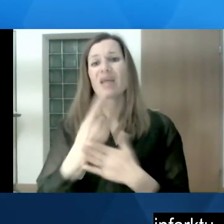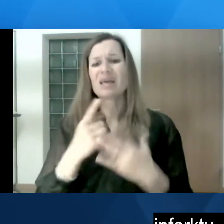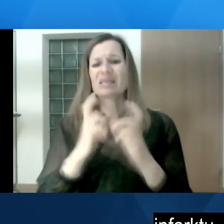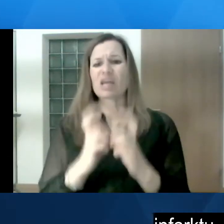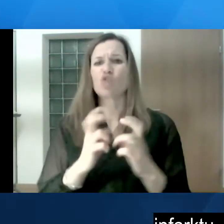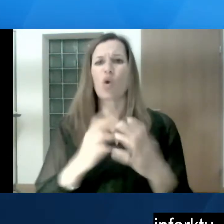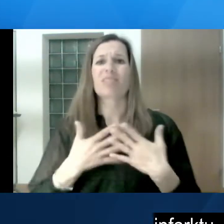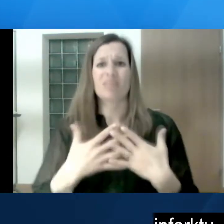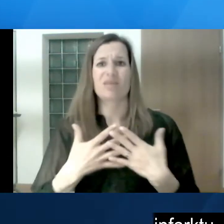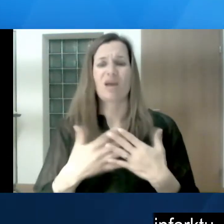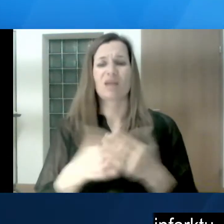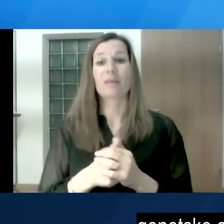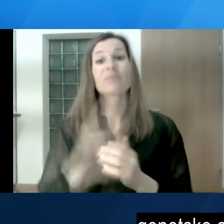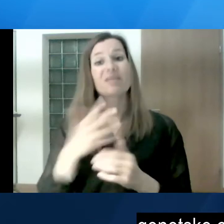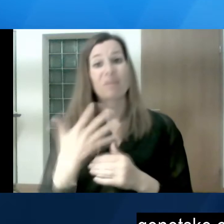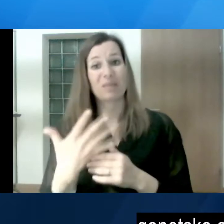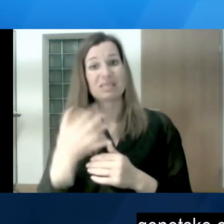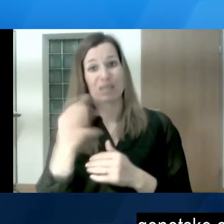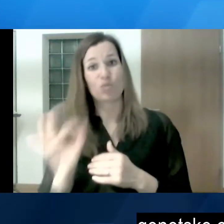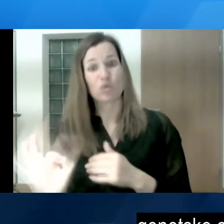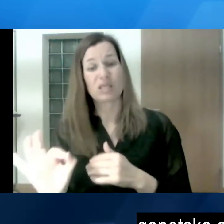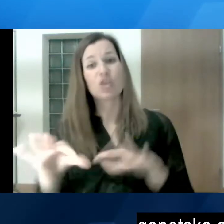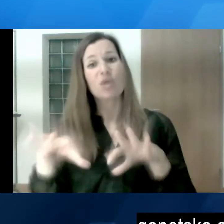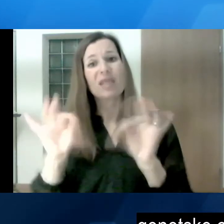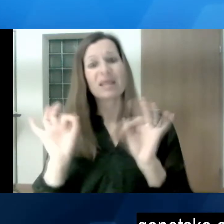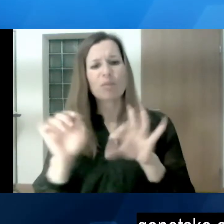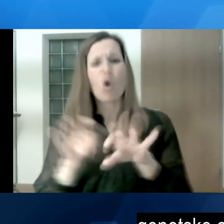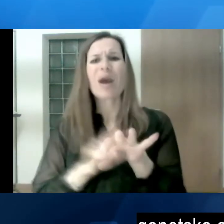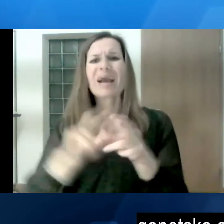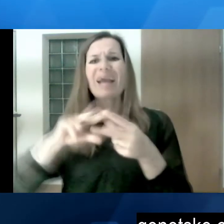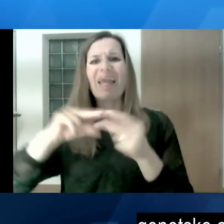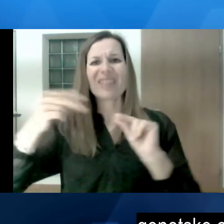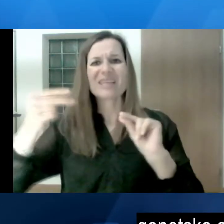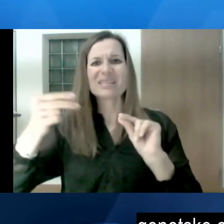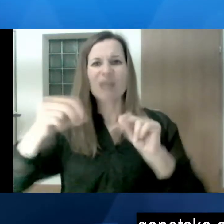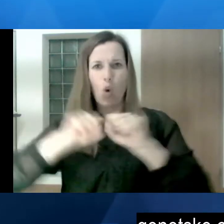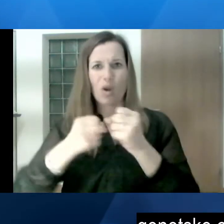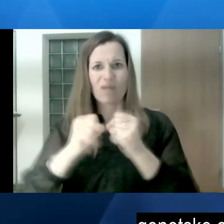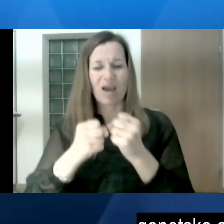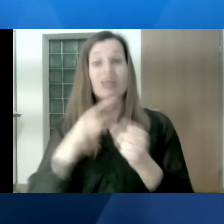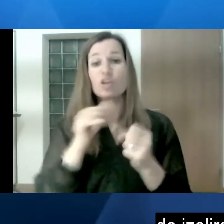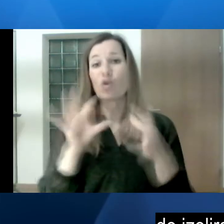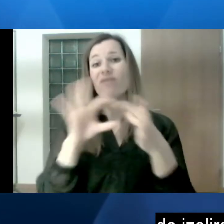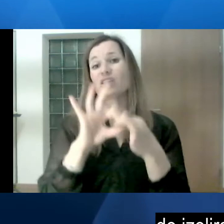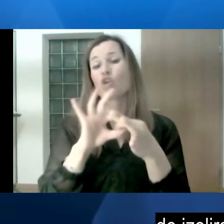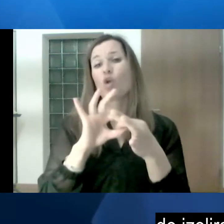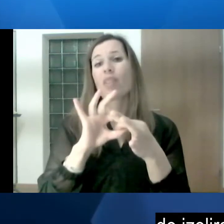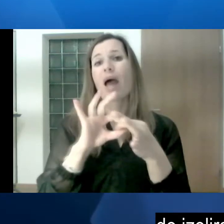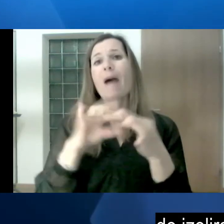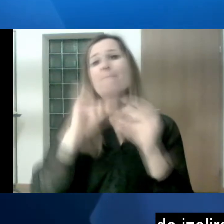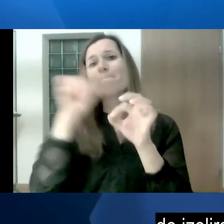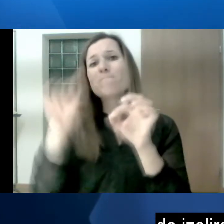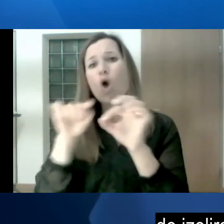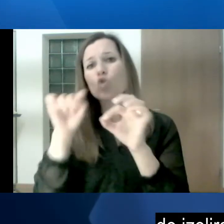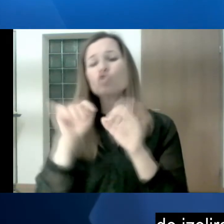v 50% najdemo genetske okvare, ki so predvsem vezane na polžka, lahko pride do izoliranih